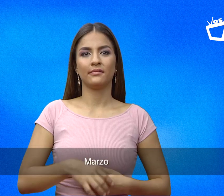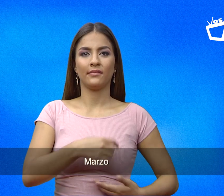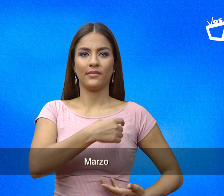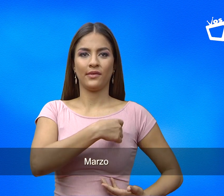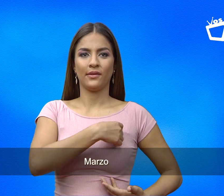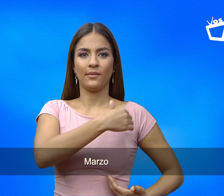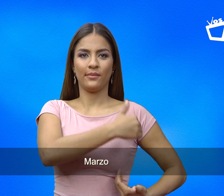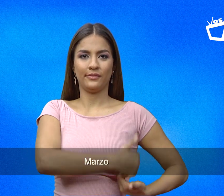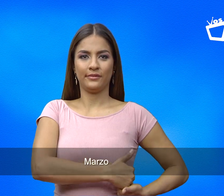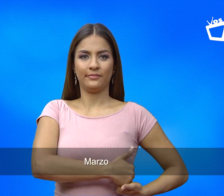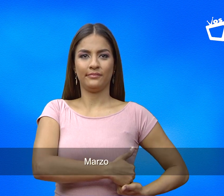marzo